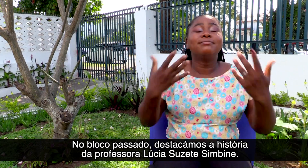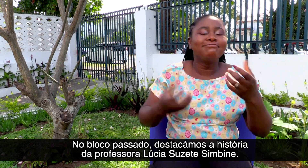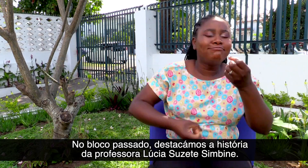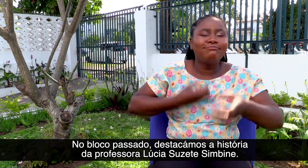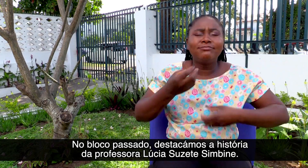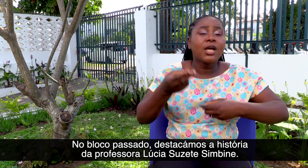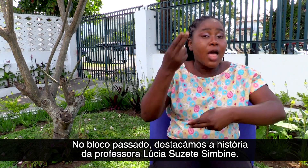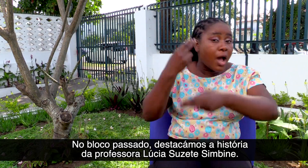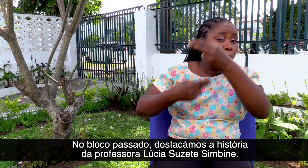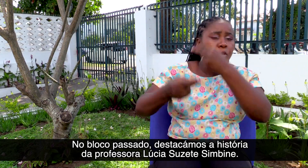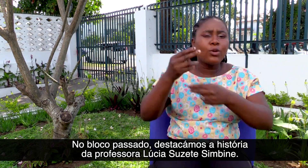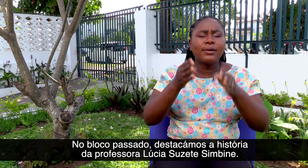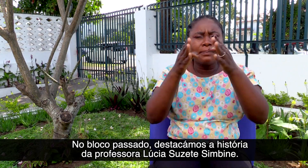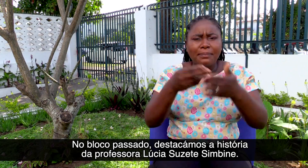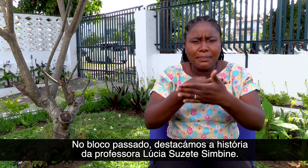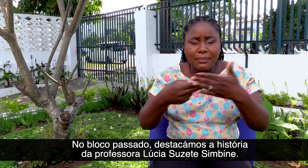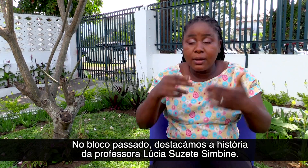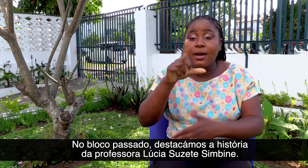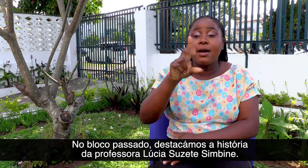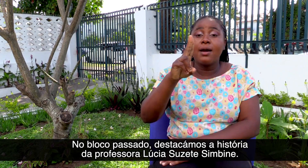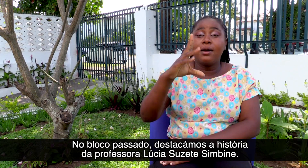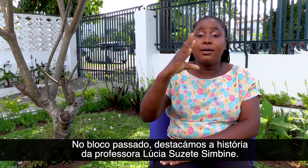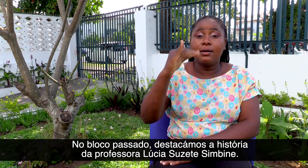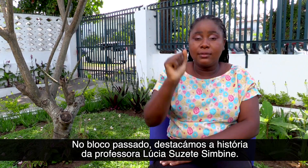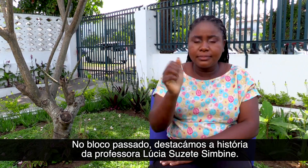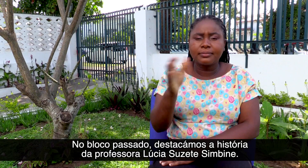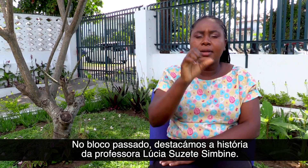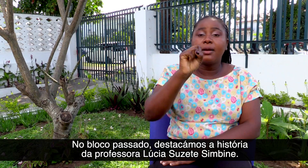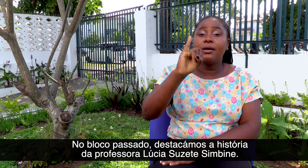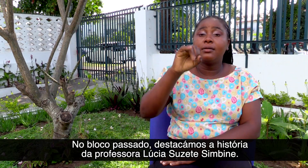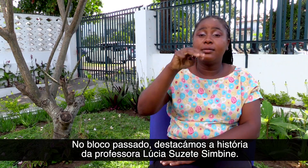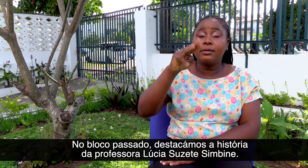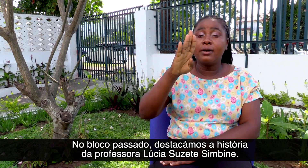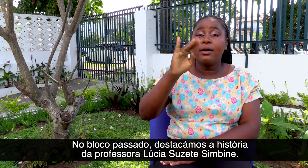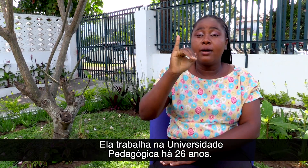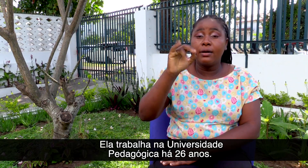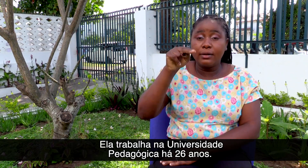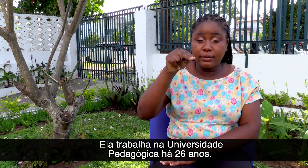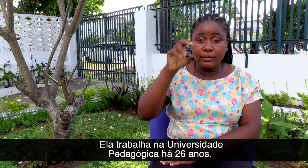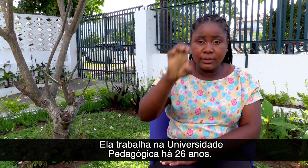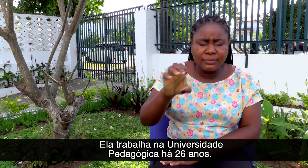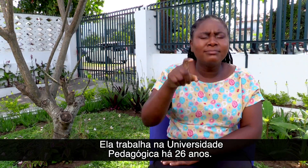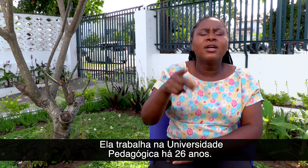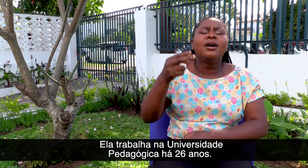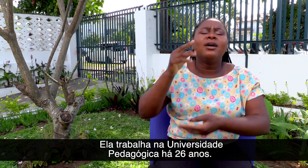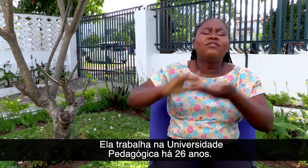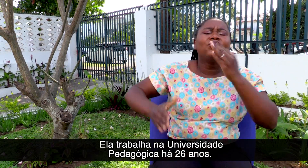No bloco passado, destacamos a história da professora Lúcia Suzete Simbini. Ela trabalha na Universidade Pedagógica